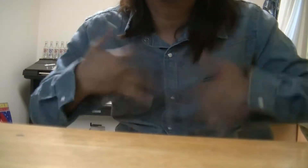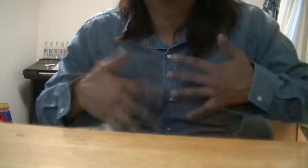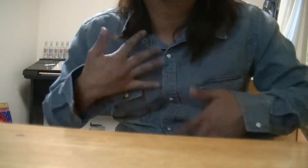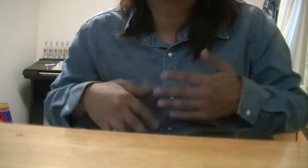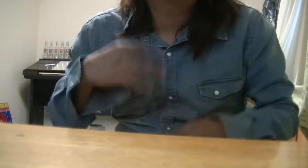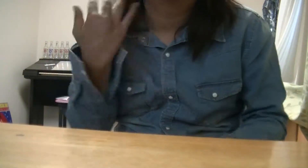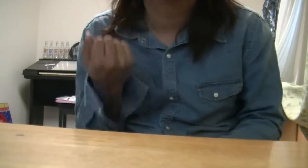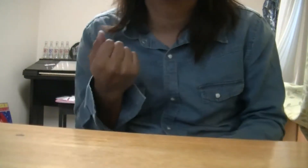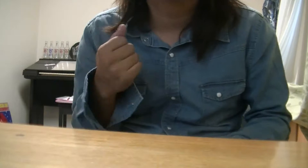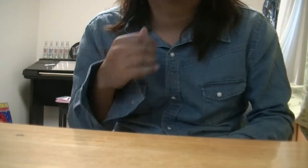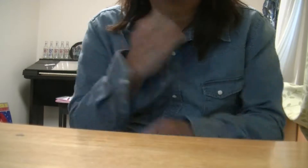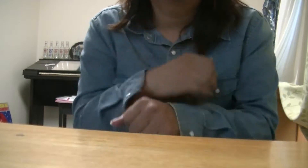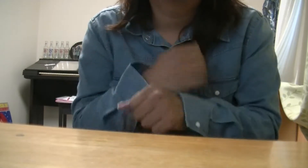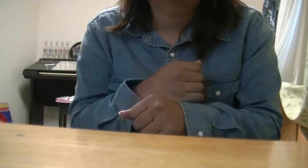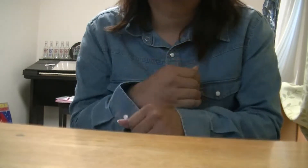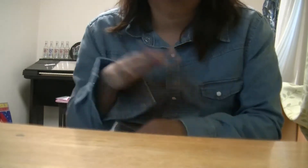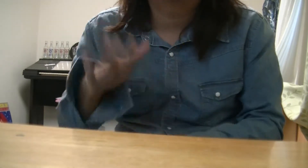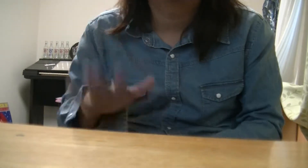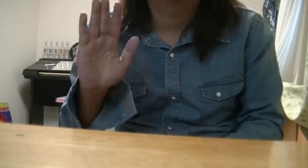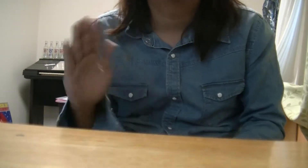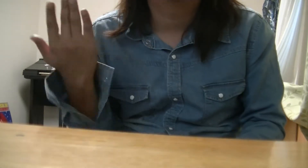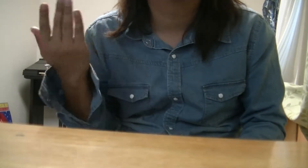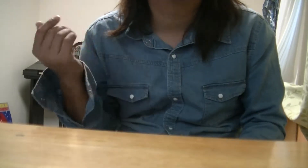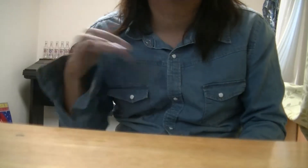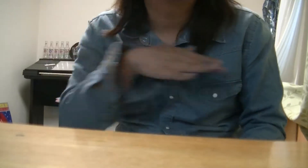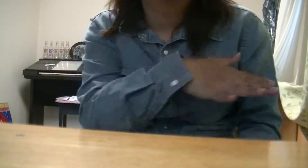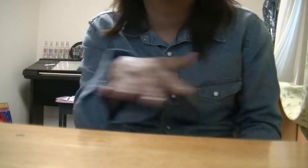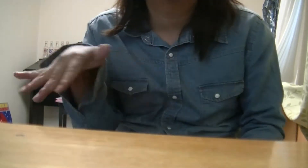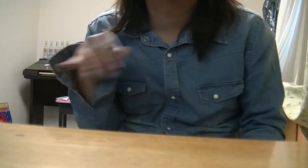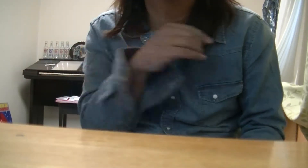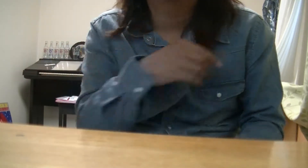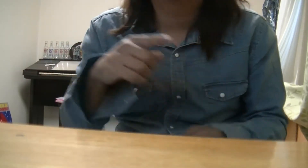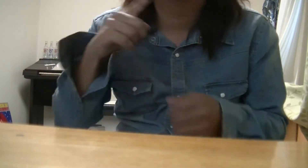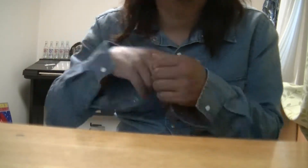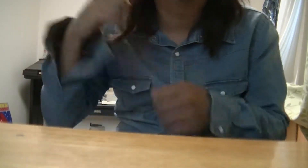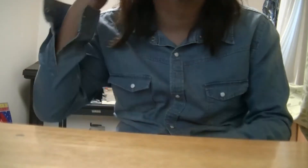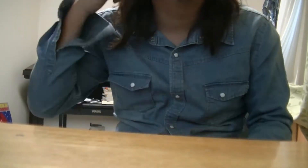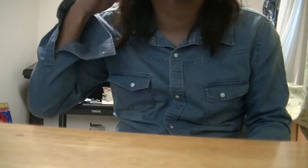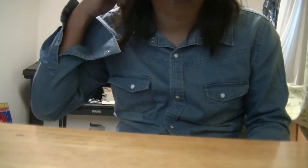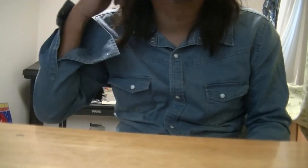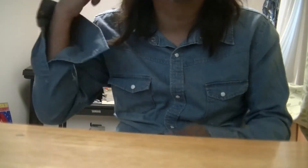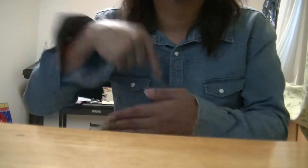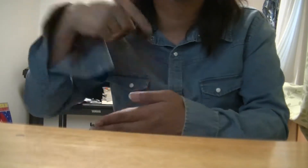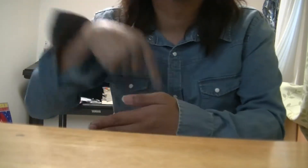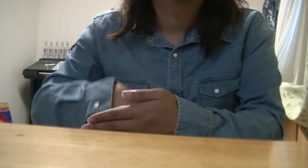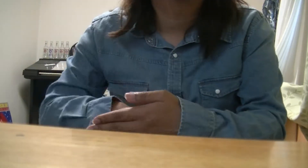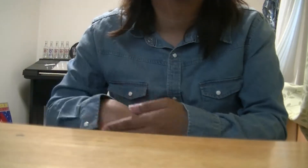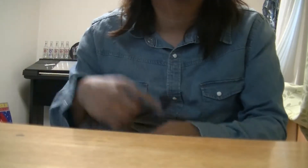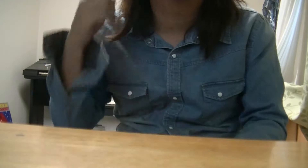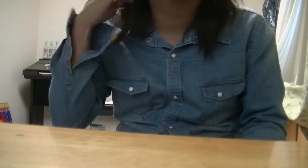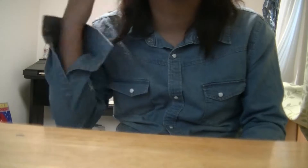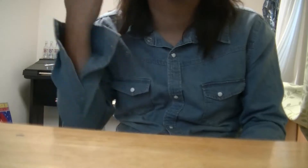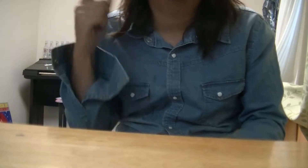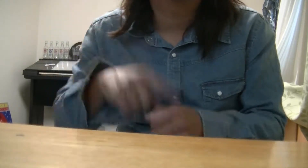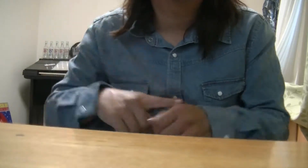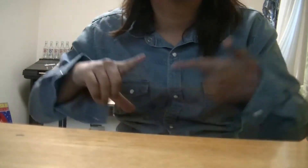ていう効果はあるかもしれないけど、でも皆さんの有意識の中では知ることは目的にはなってないと思うんです